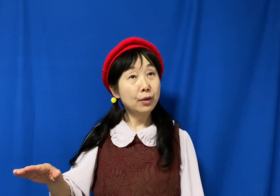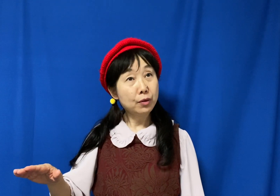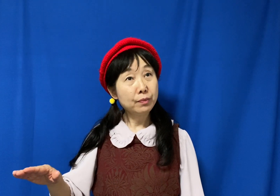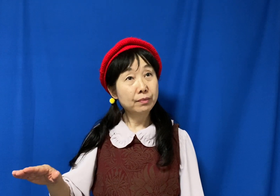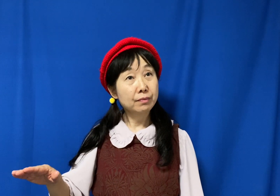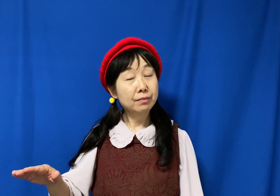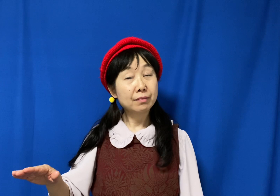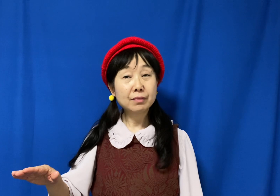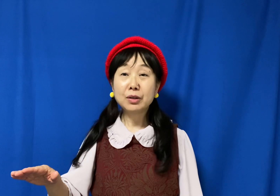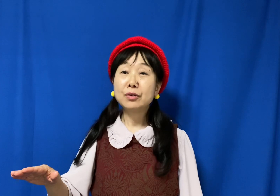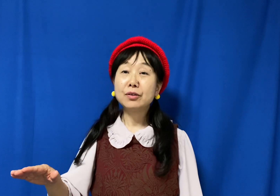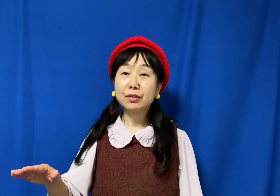っていうところは、